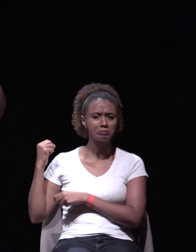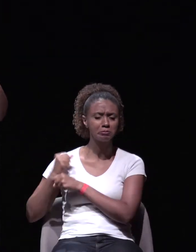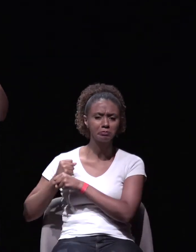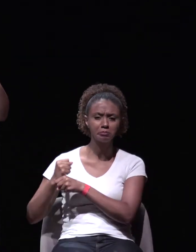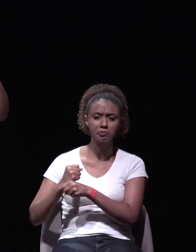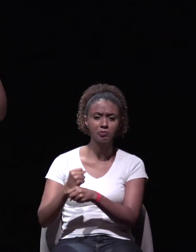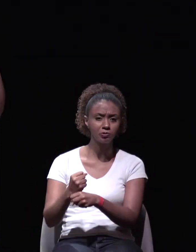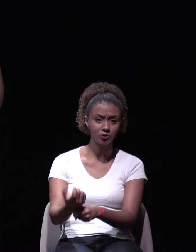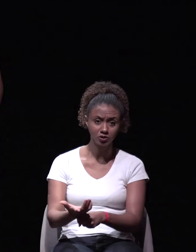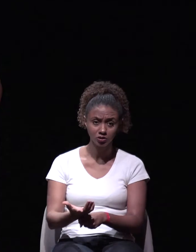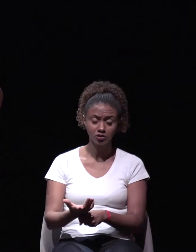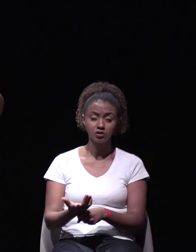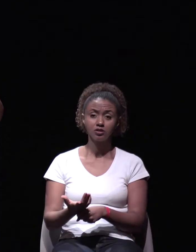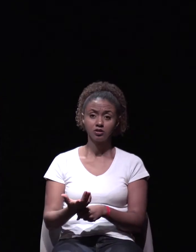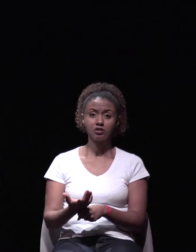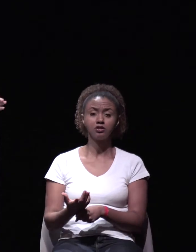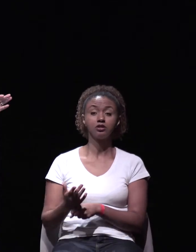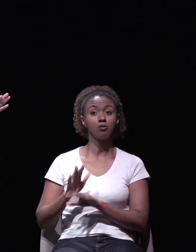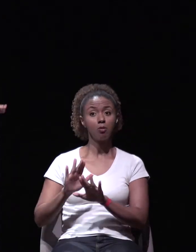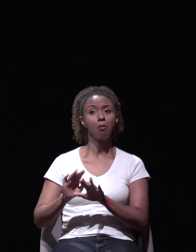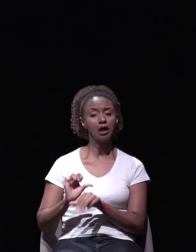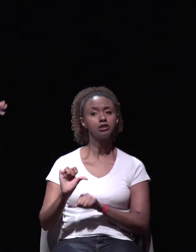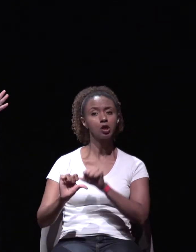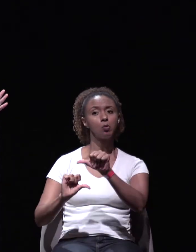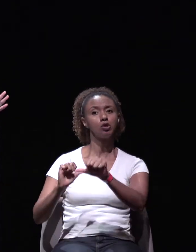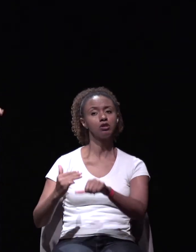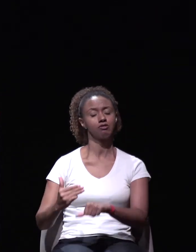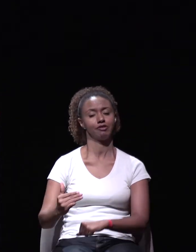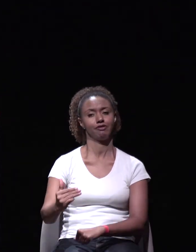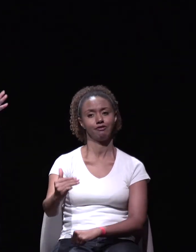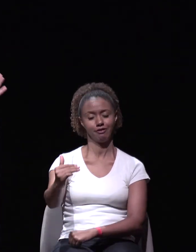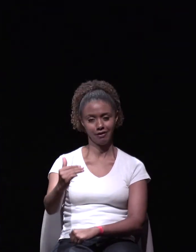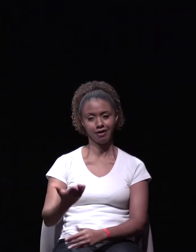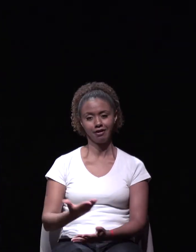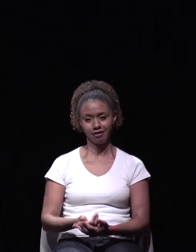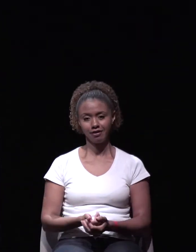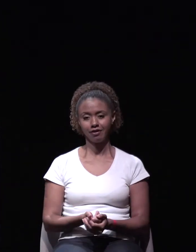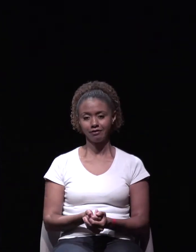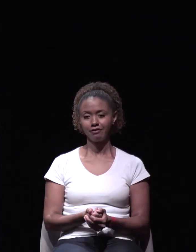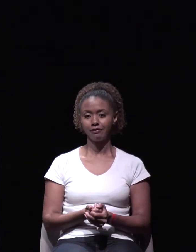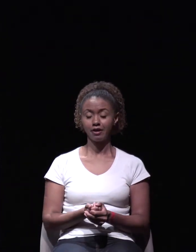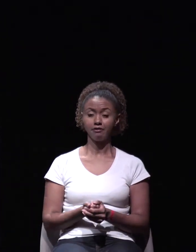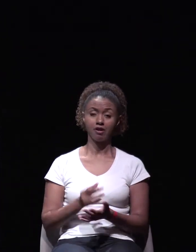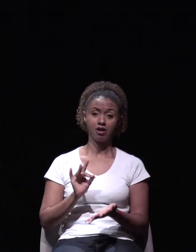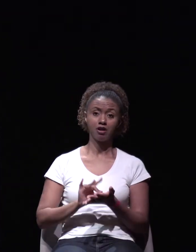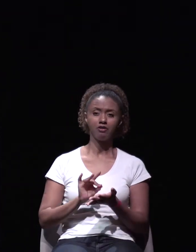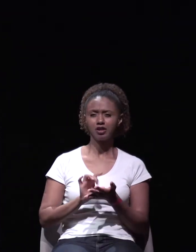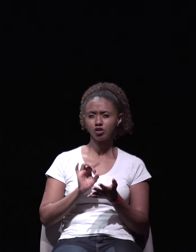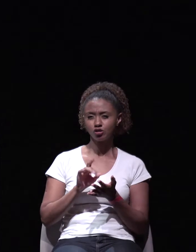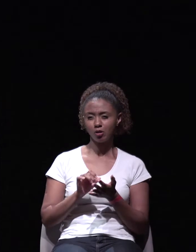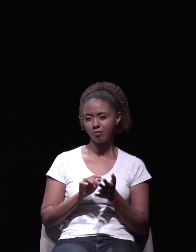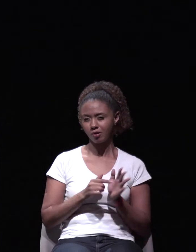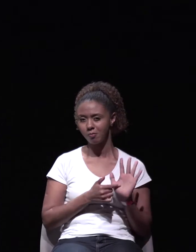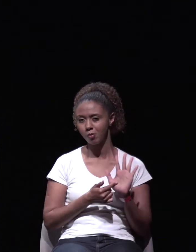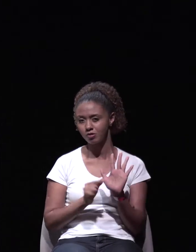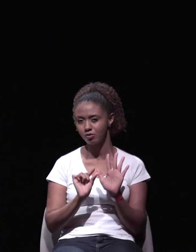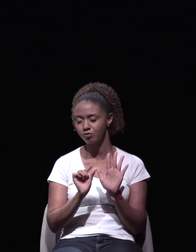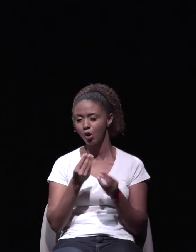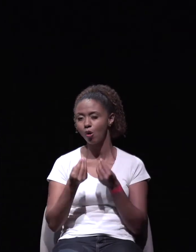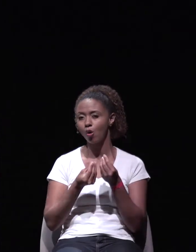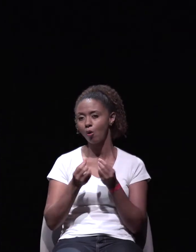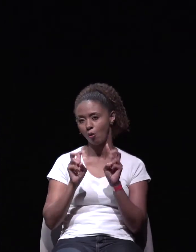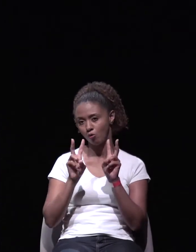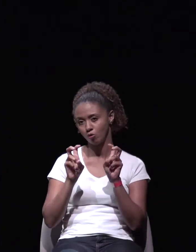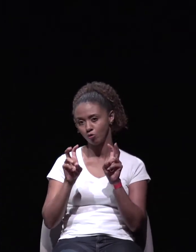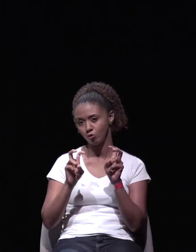tanto tempo, né? Mas uma mudança está por vir, enfim. Mas acho que deu para dar uma ilustrada um pouco sobre o teor